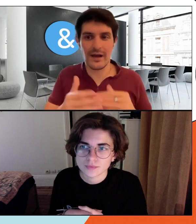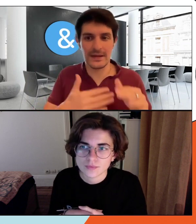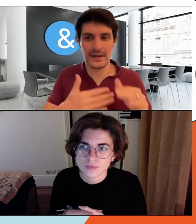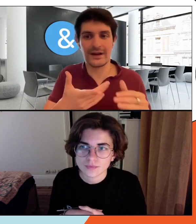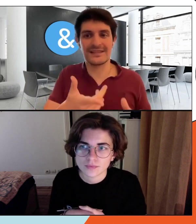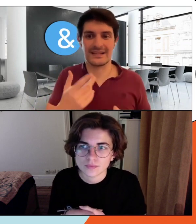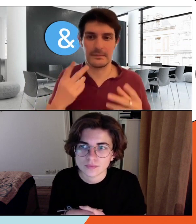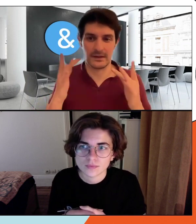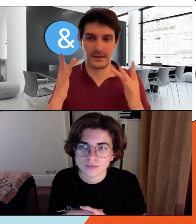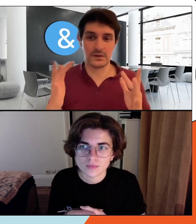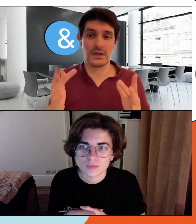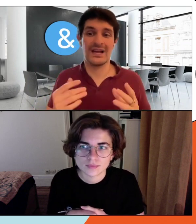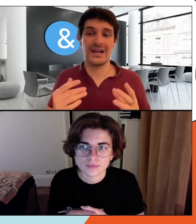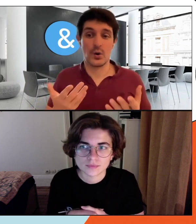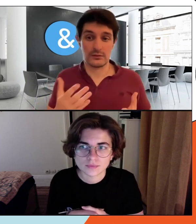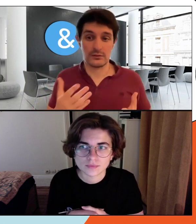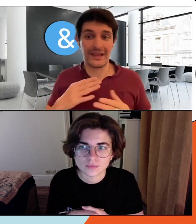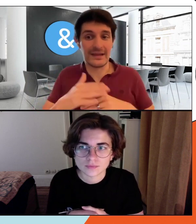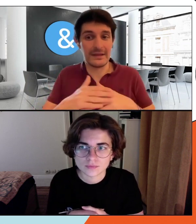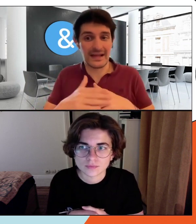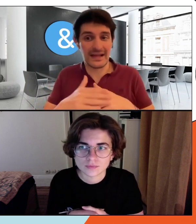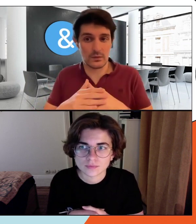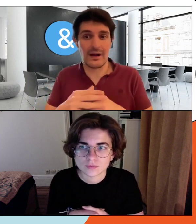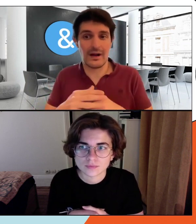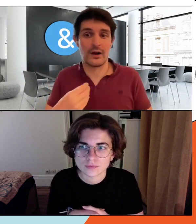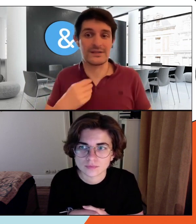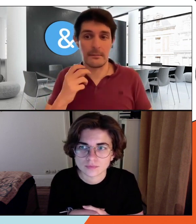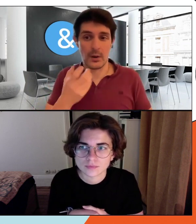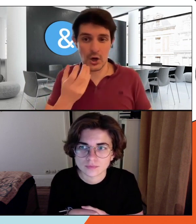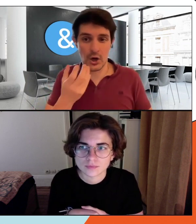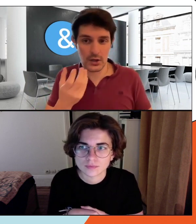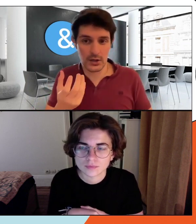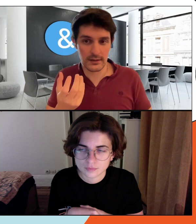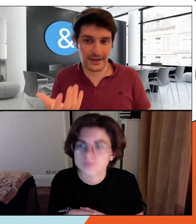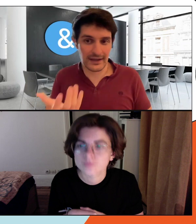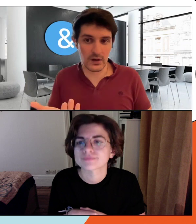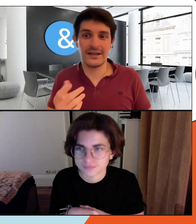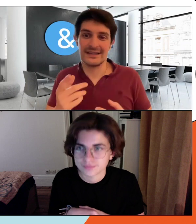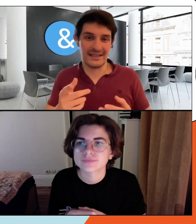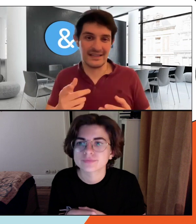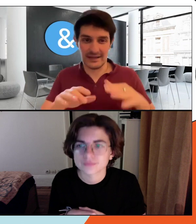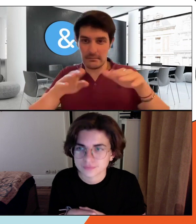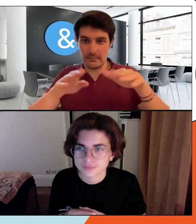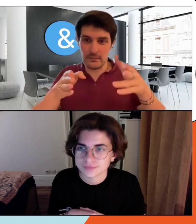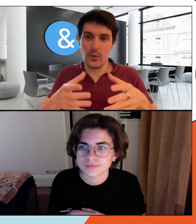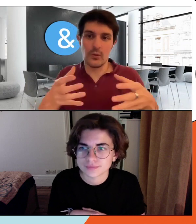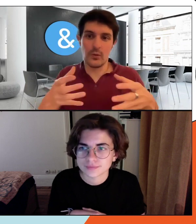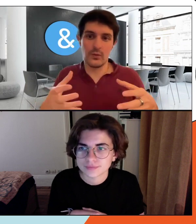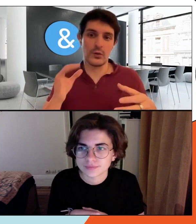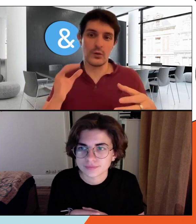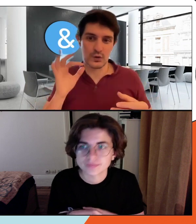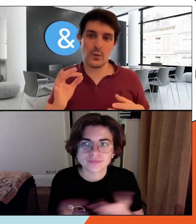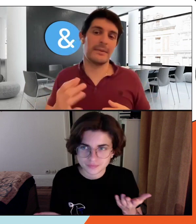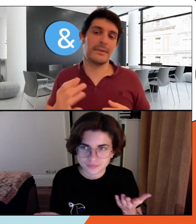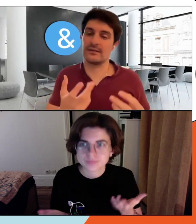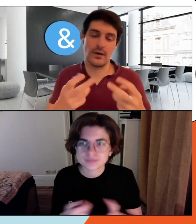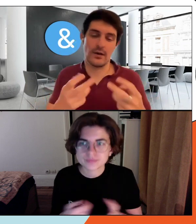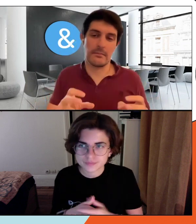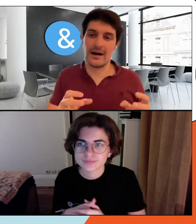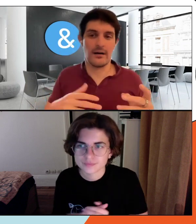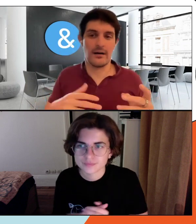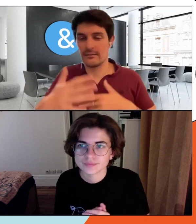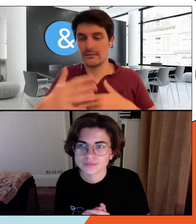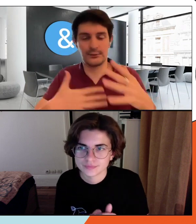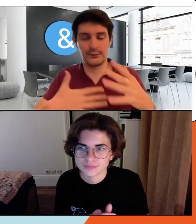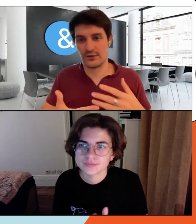cette expérience. Aujourd'hui, on a des limitations à cause d'Apple, d'accord? Ils limitent beaucoup le son parce qu'ils veulent pas